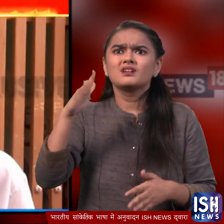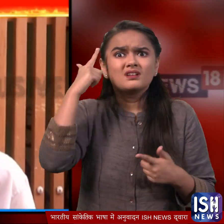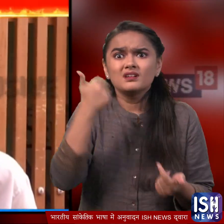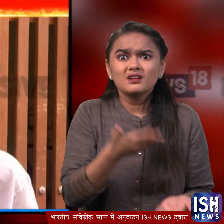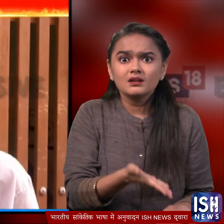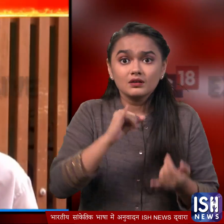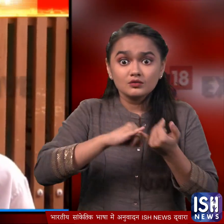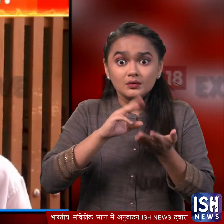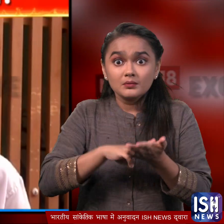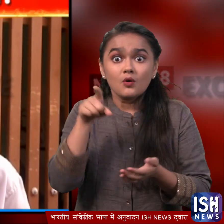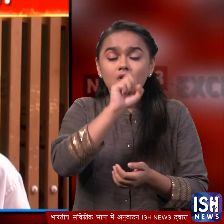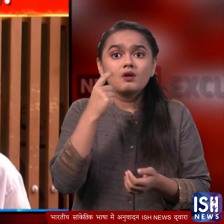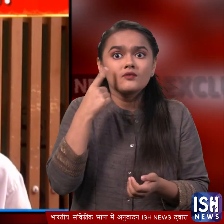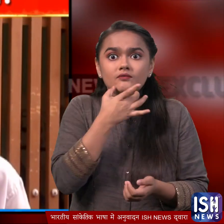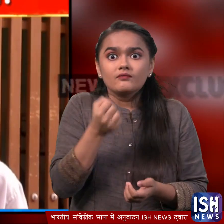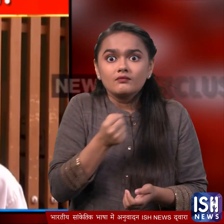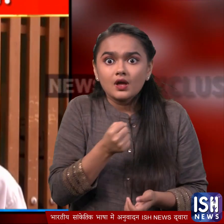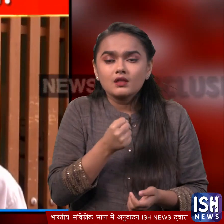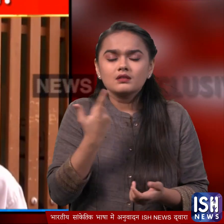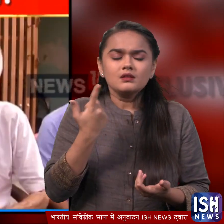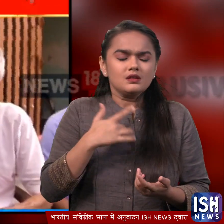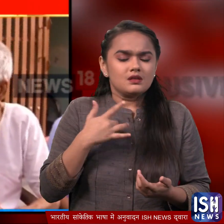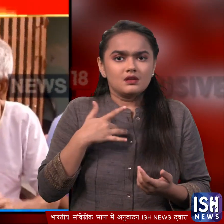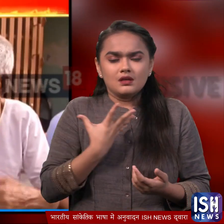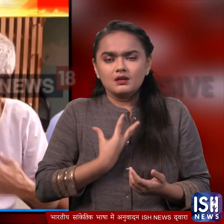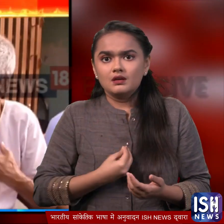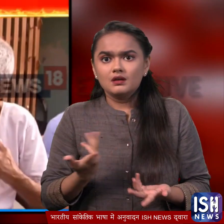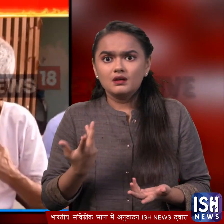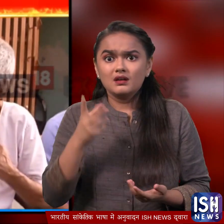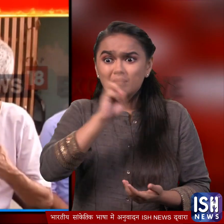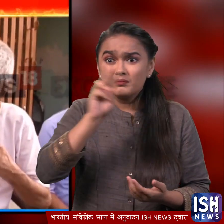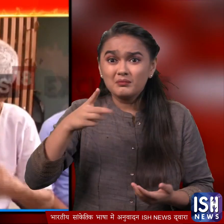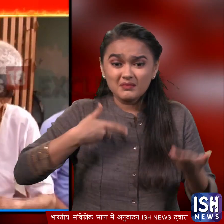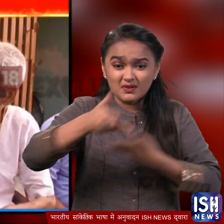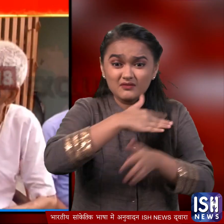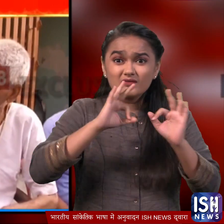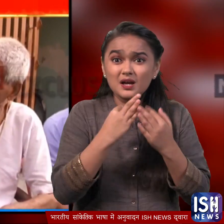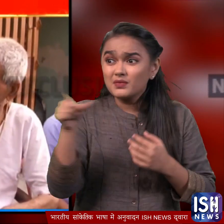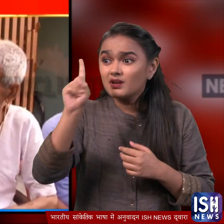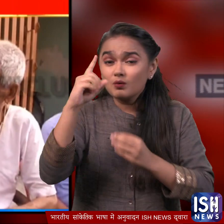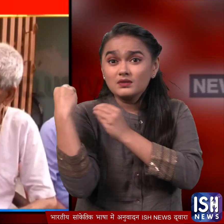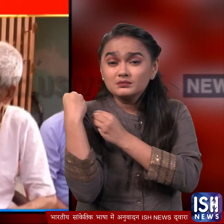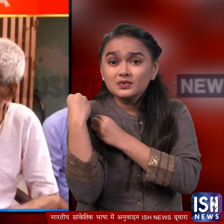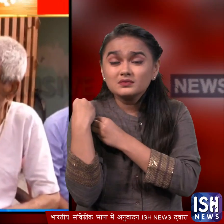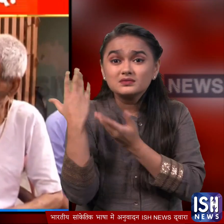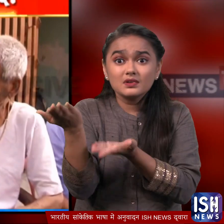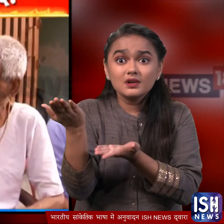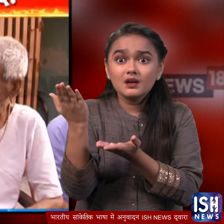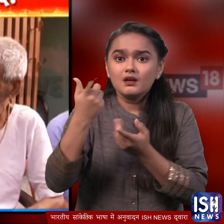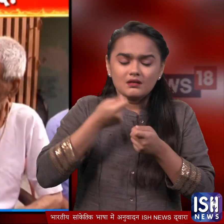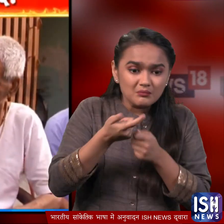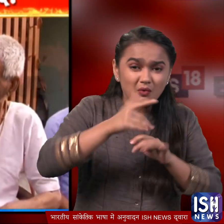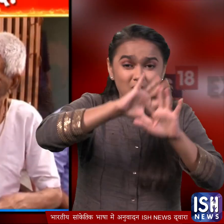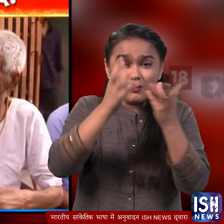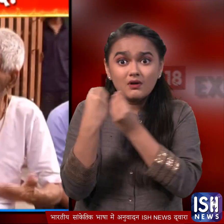के दादाजी का गला बात बात में उसे याद करके भर आता है। 22 लोगों को अकेले उसी के दम पर परिवार